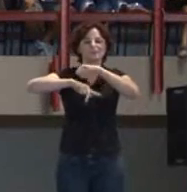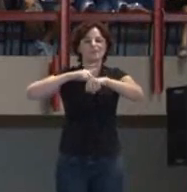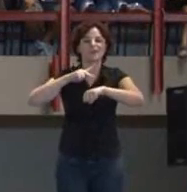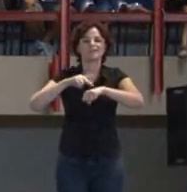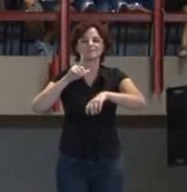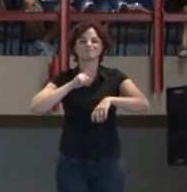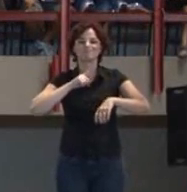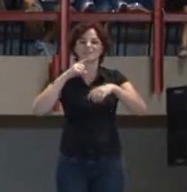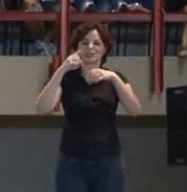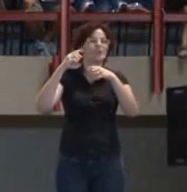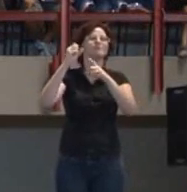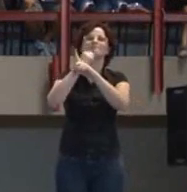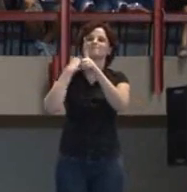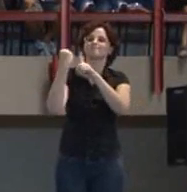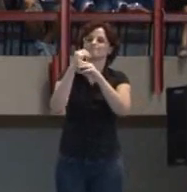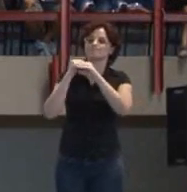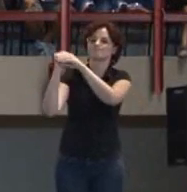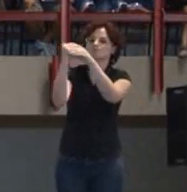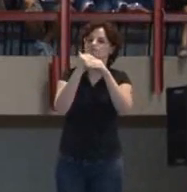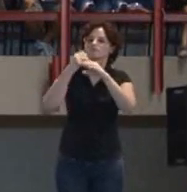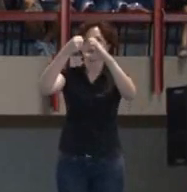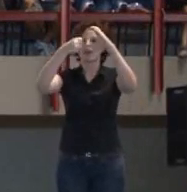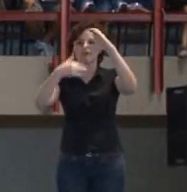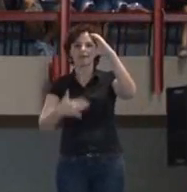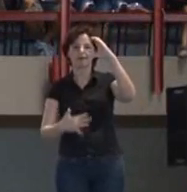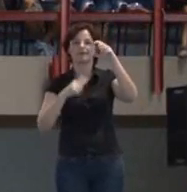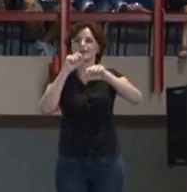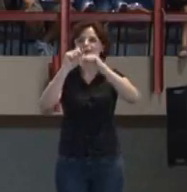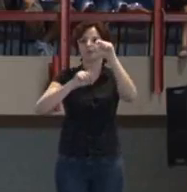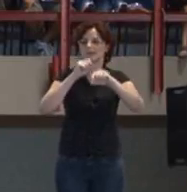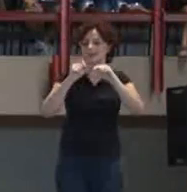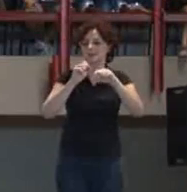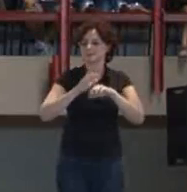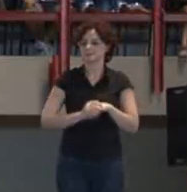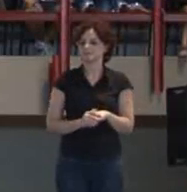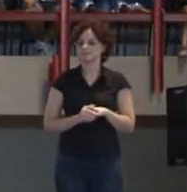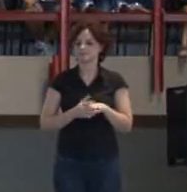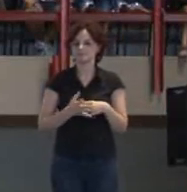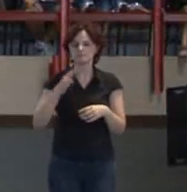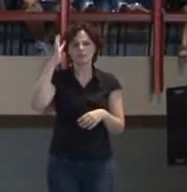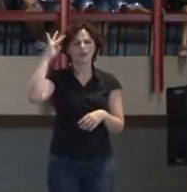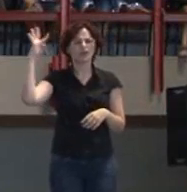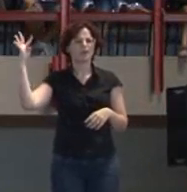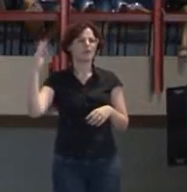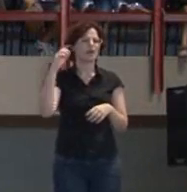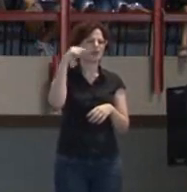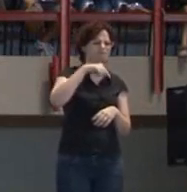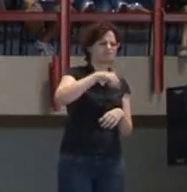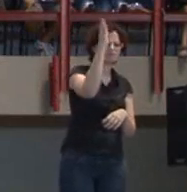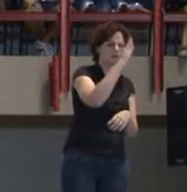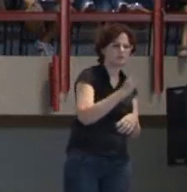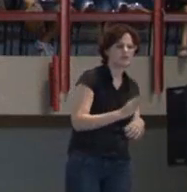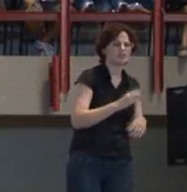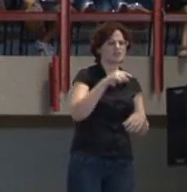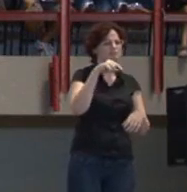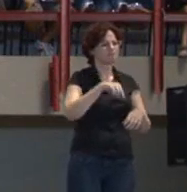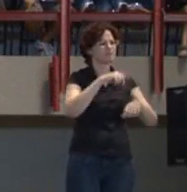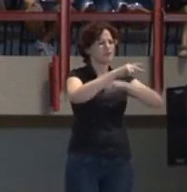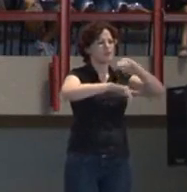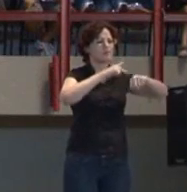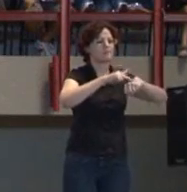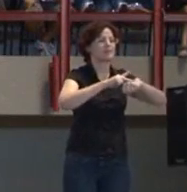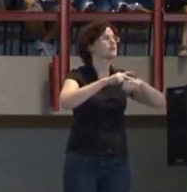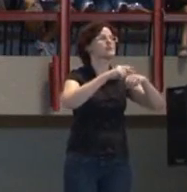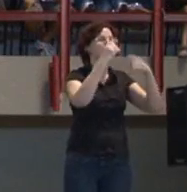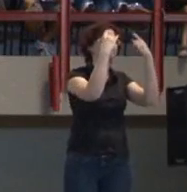um país socialista vamos traçar um paralelo vamos imaginar a nossa vida aqui no Brasil como um país capitalista